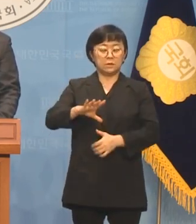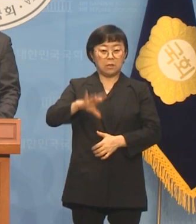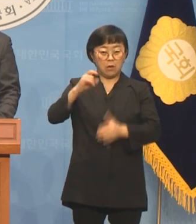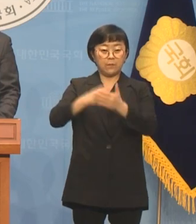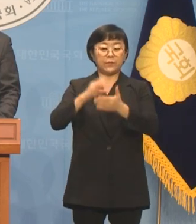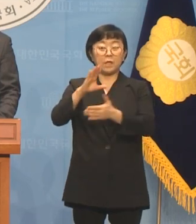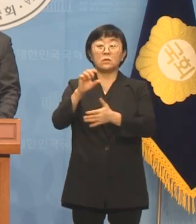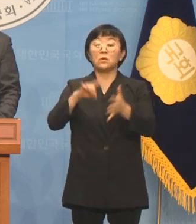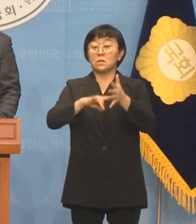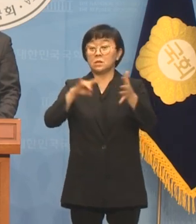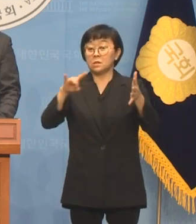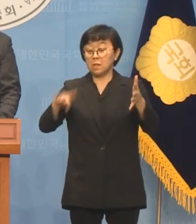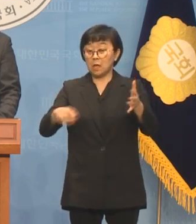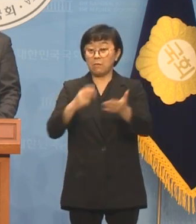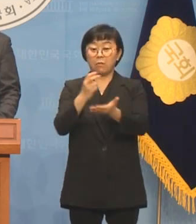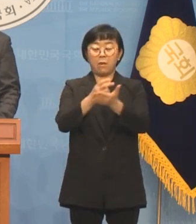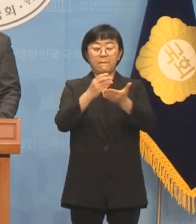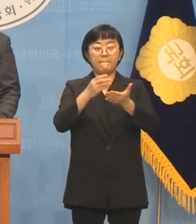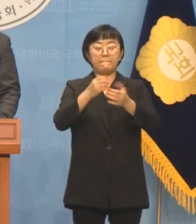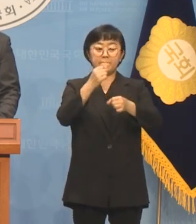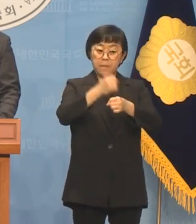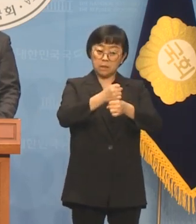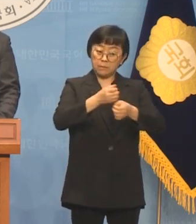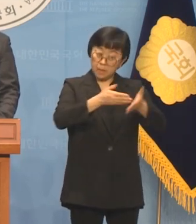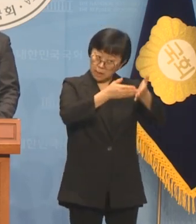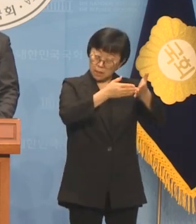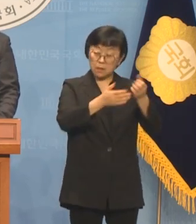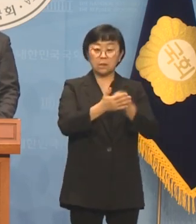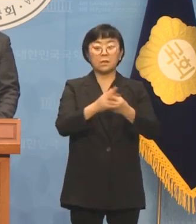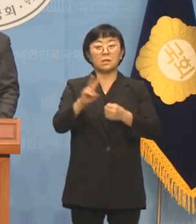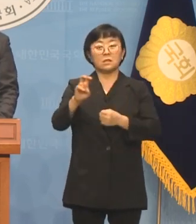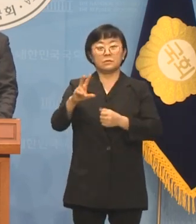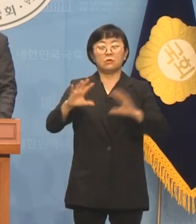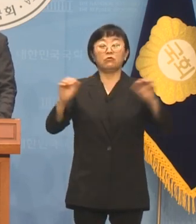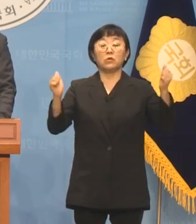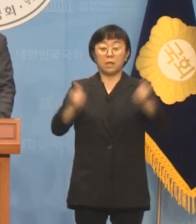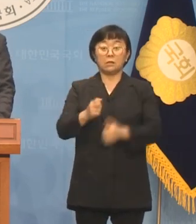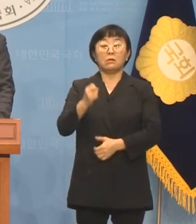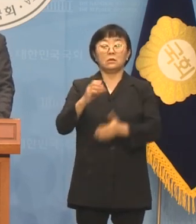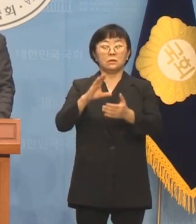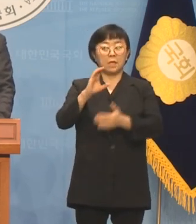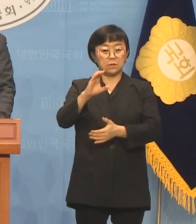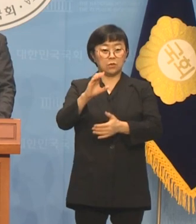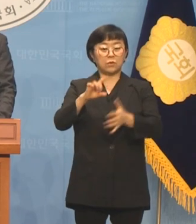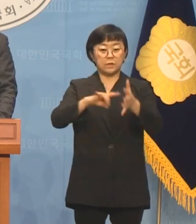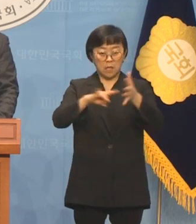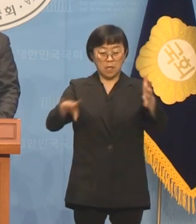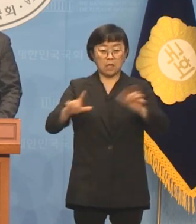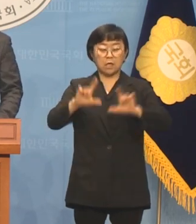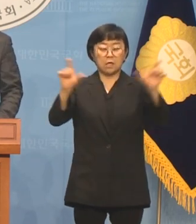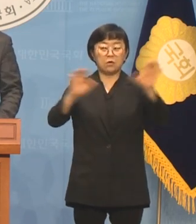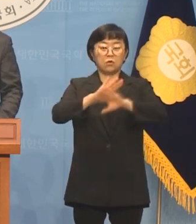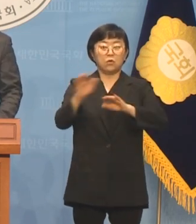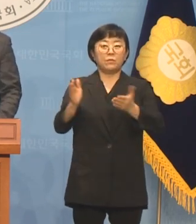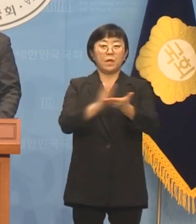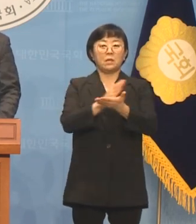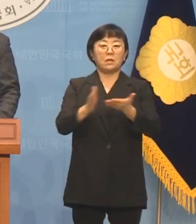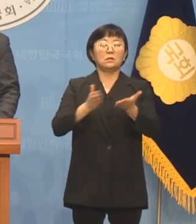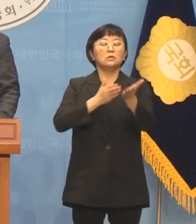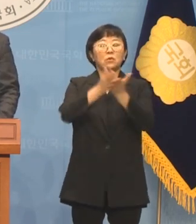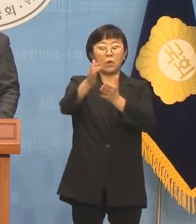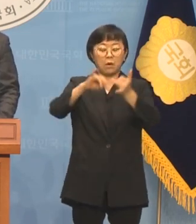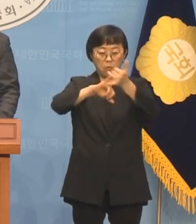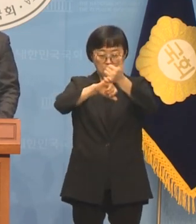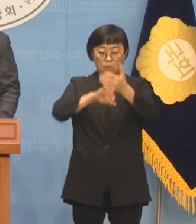법안과 탄소세 배당 법안을 발의했습니다. 22대 국회에서 탄소세와 기후배당을 반드시